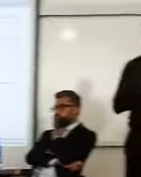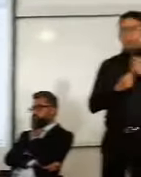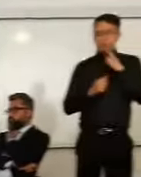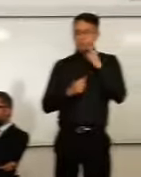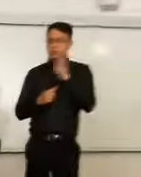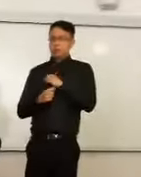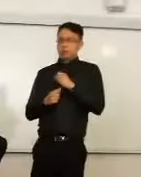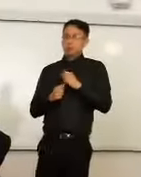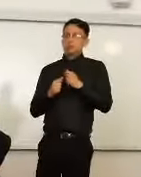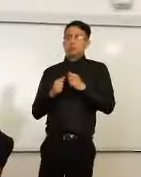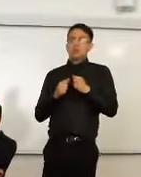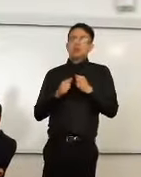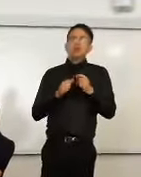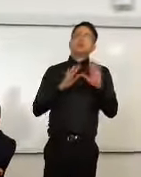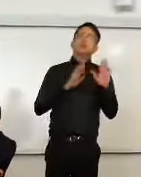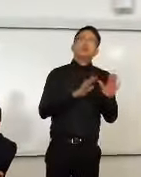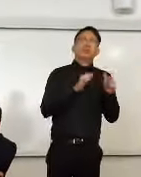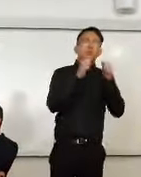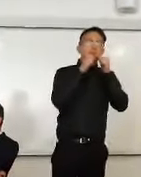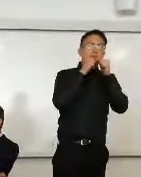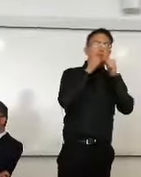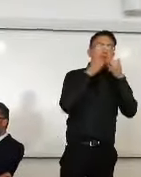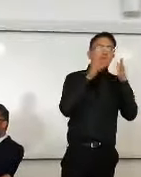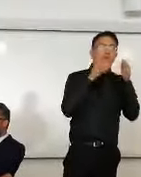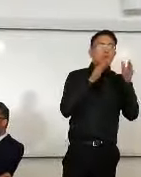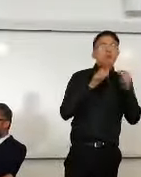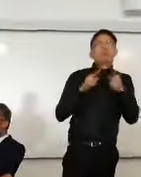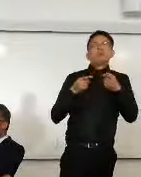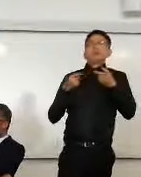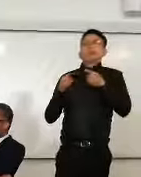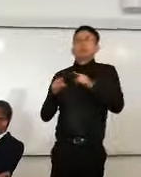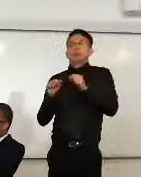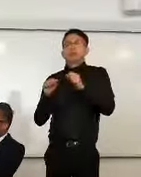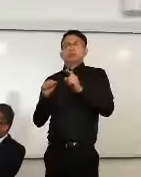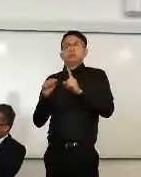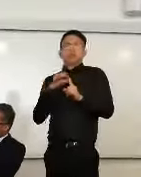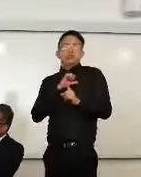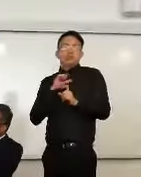eso, tanto desde el sector público como desde pues, sociedad.